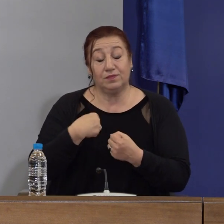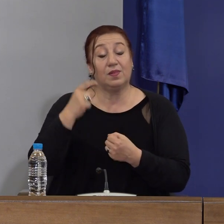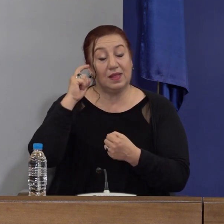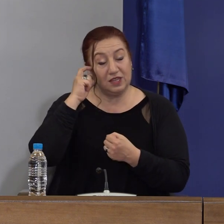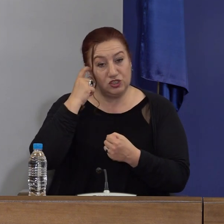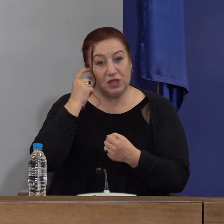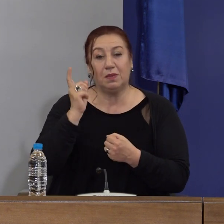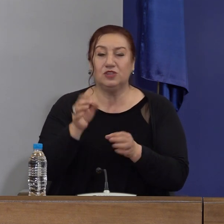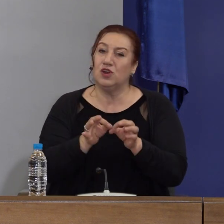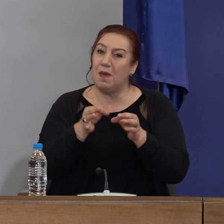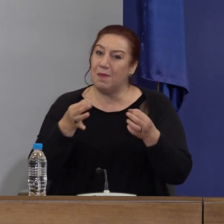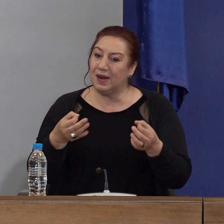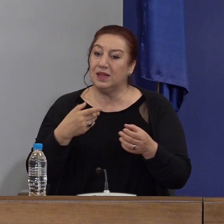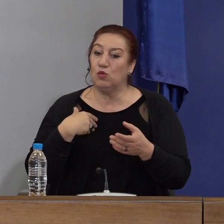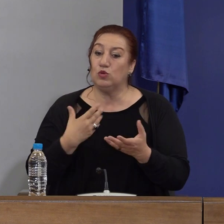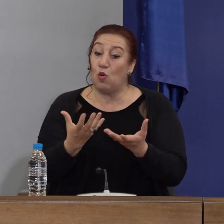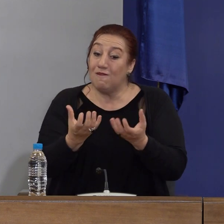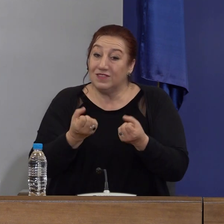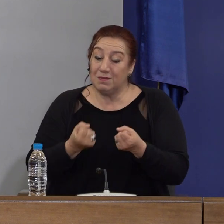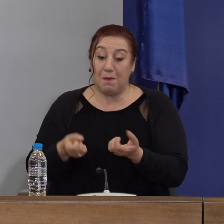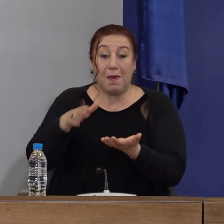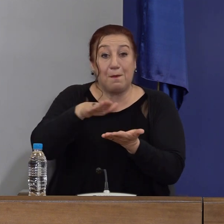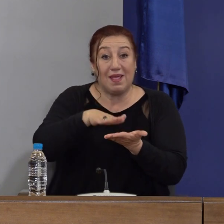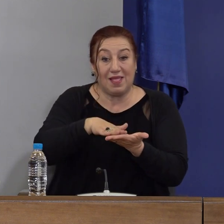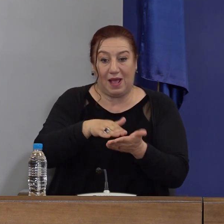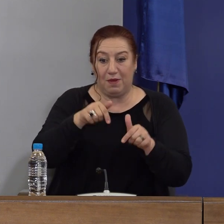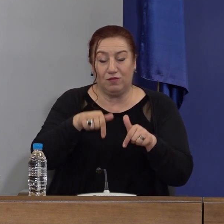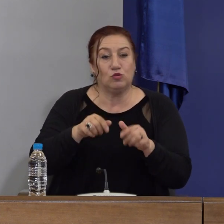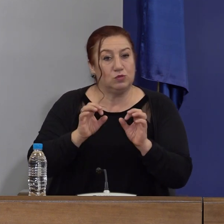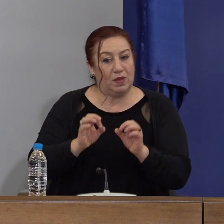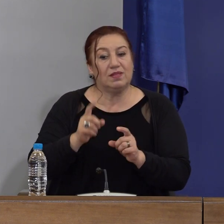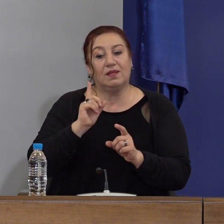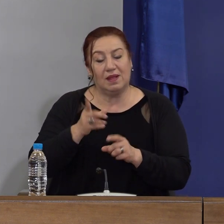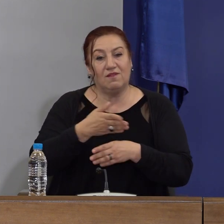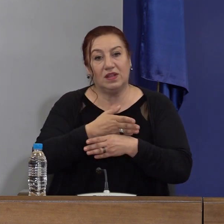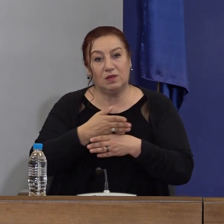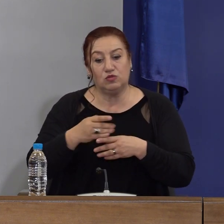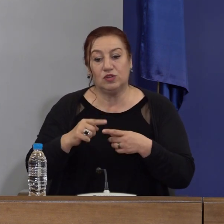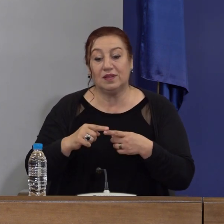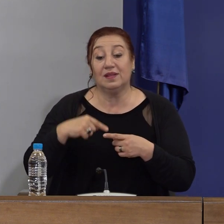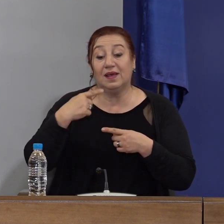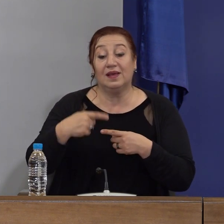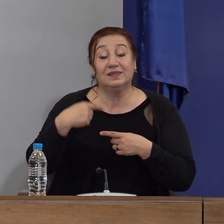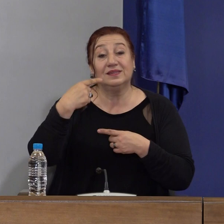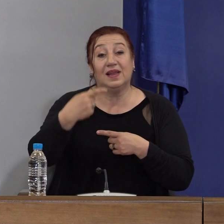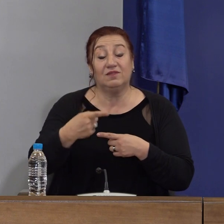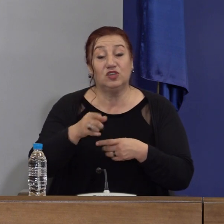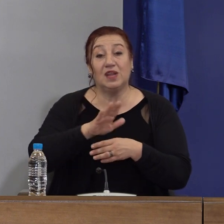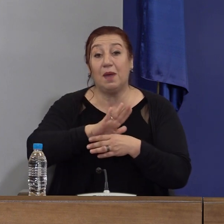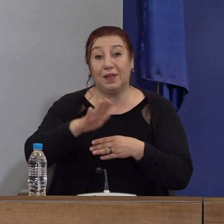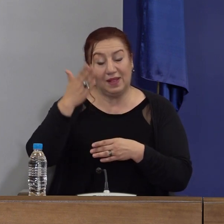които прилагаме и в този момент, трябва да продължат и през следващите 15